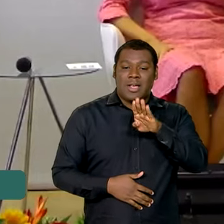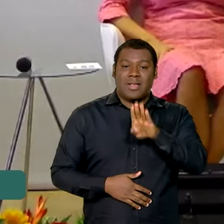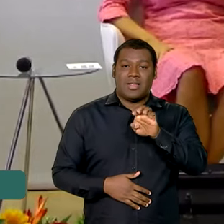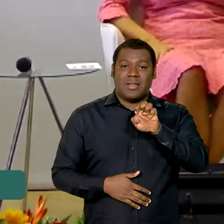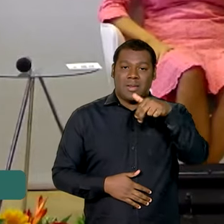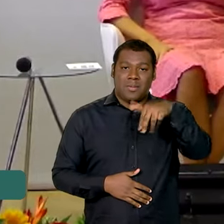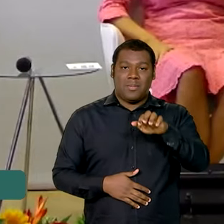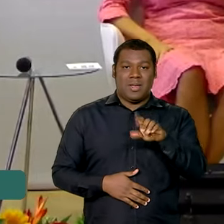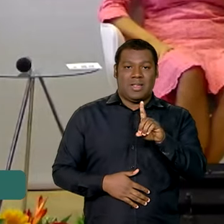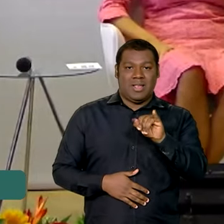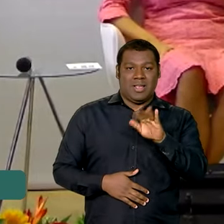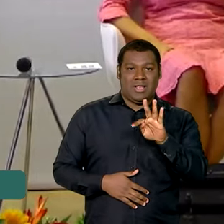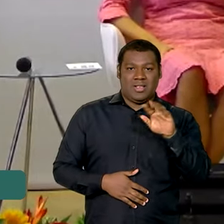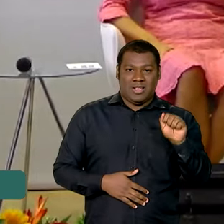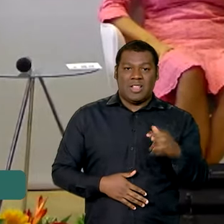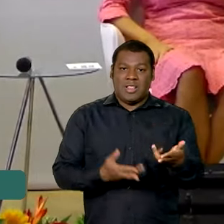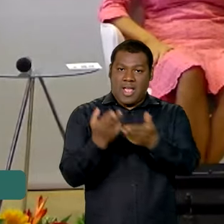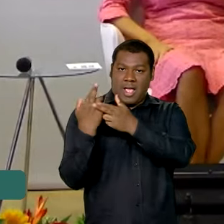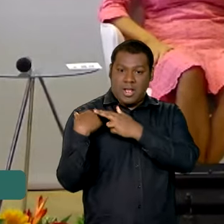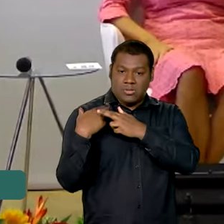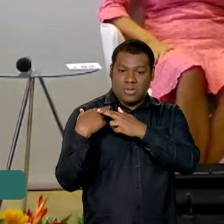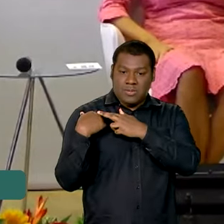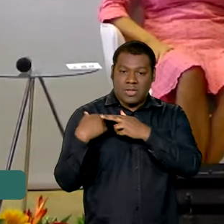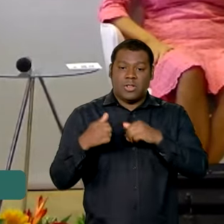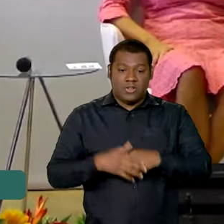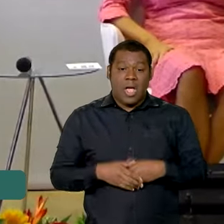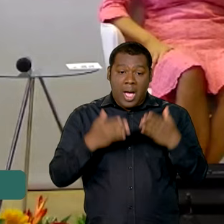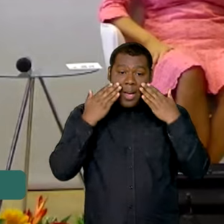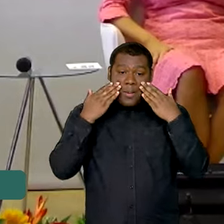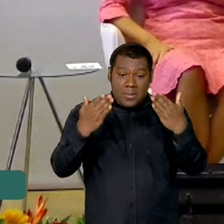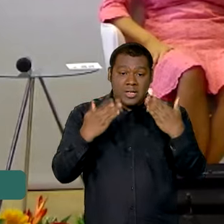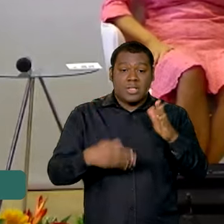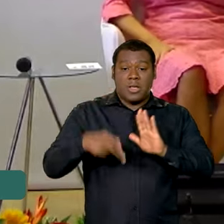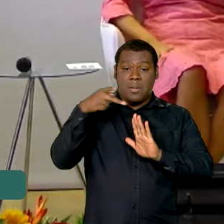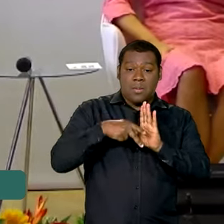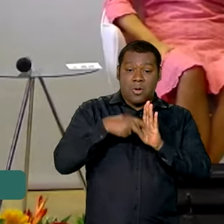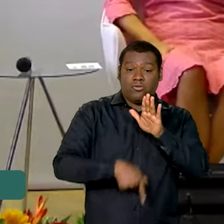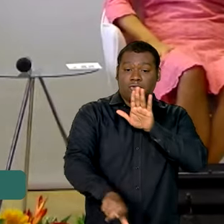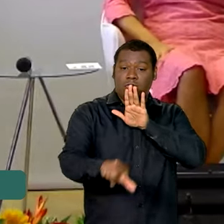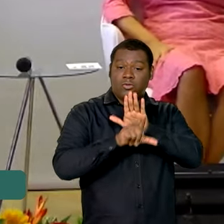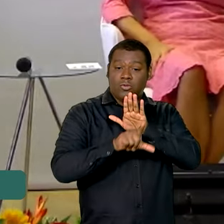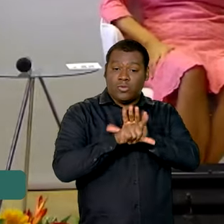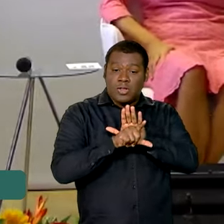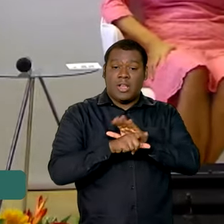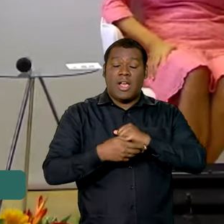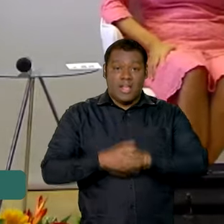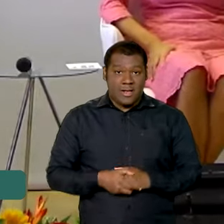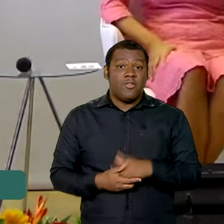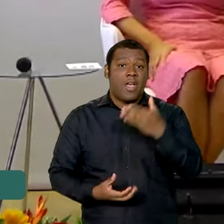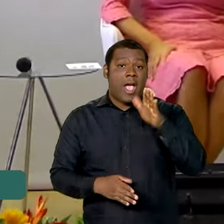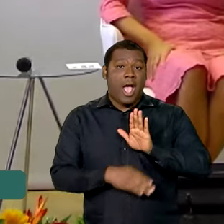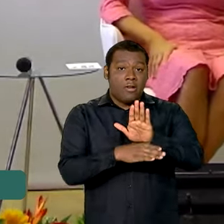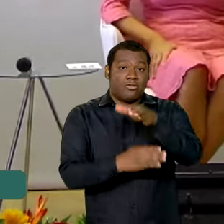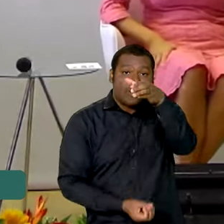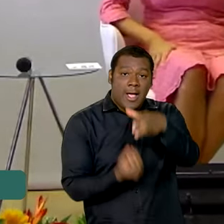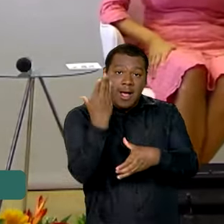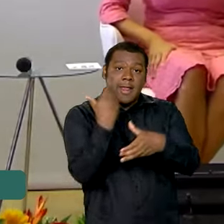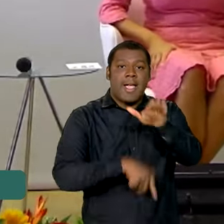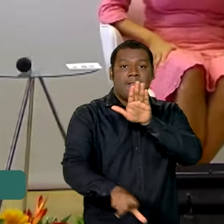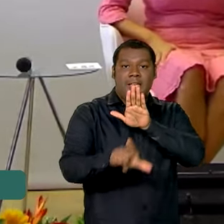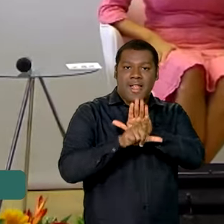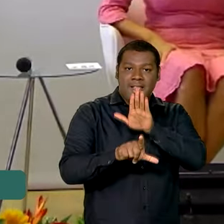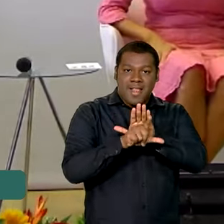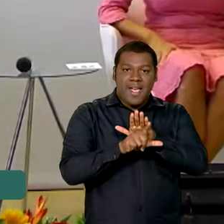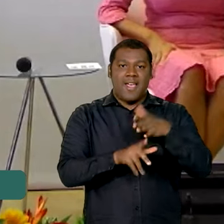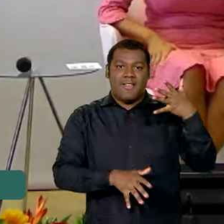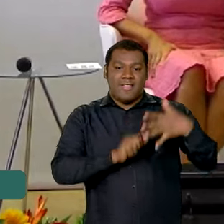Silva, responsável por apresentar na época o projeto de lei que deu origem à lei de Libras, destacou a